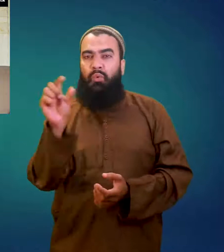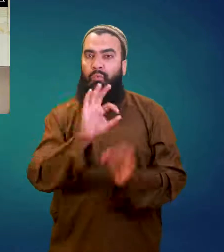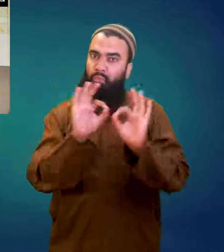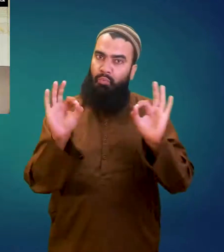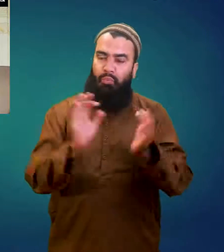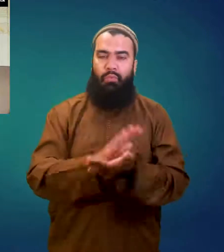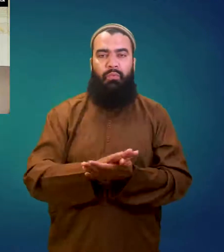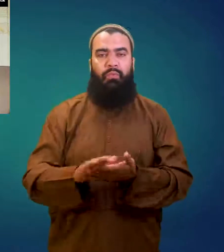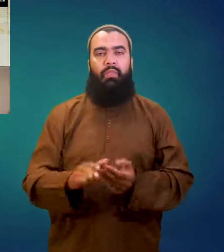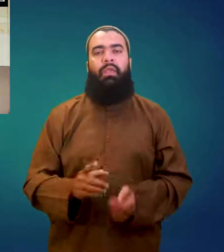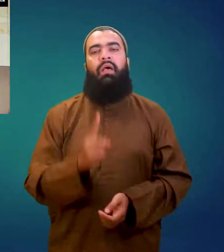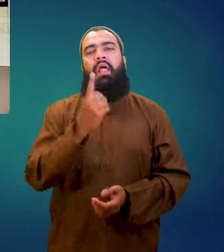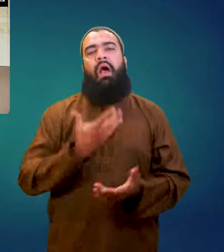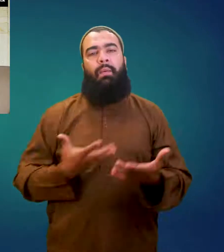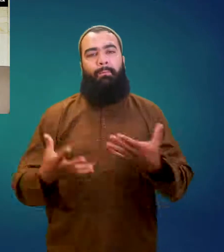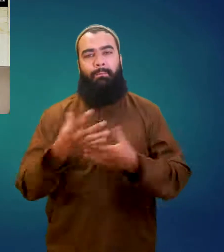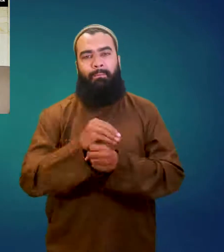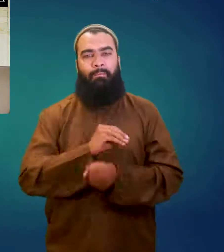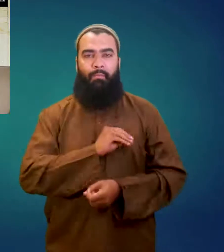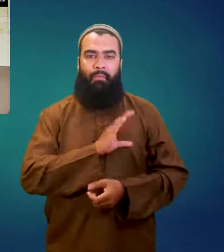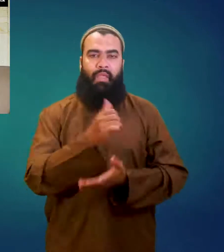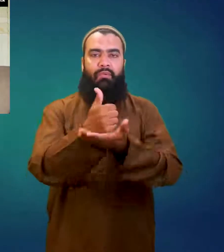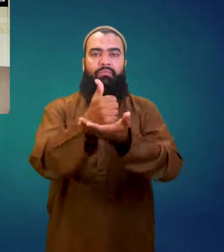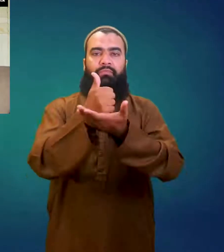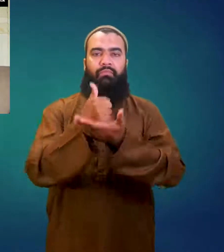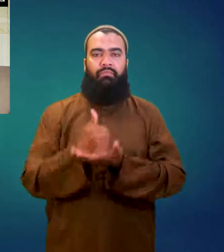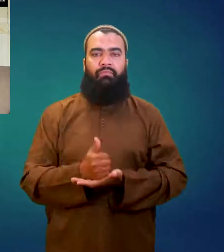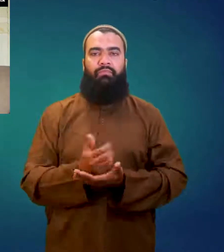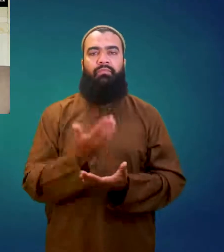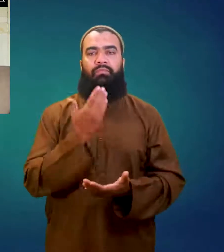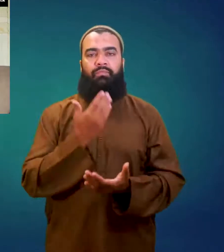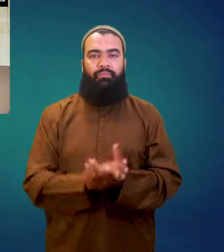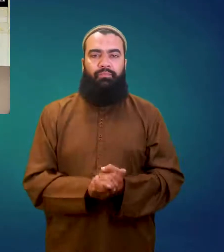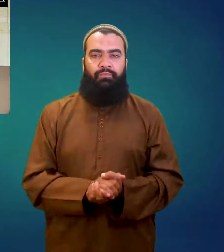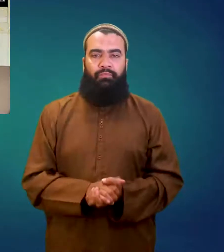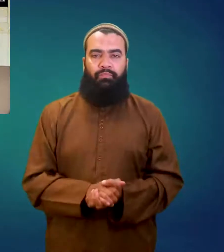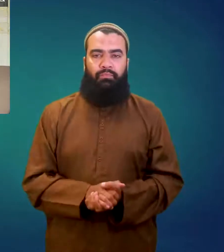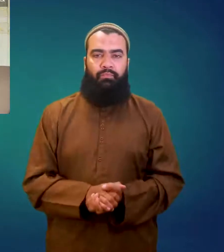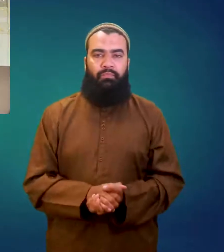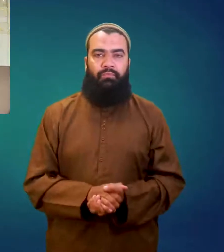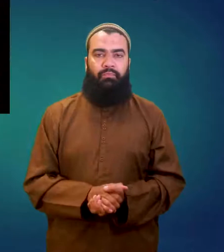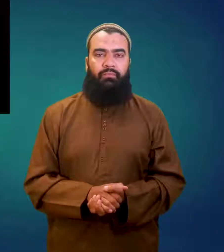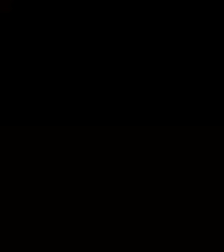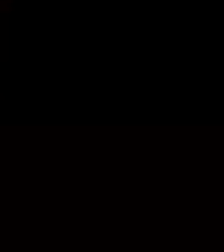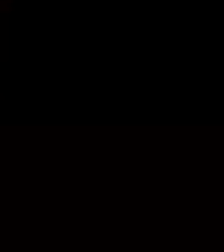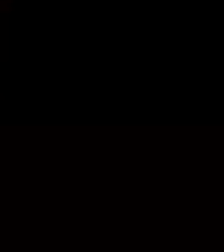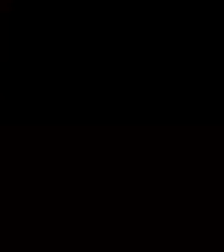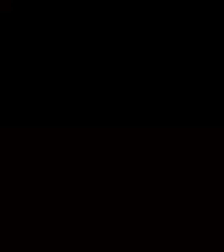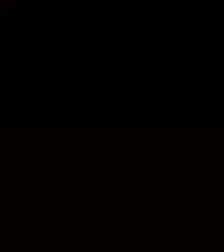نمبر 26 مکمل ہوا۔ وآخر دعوانا ان الحمد للہ رب العالمین۔